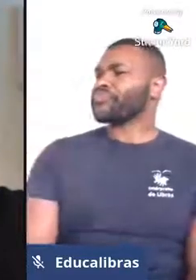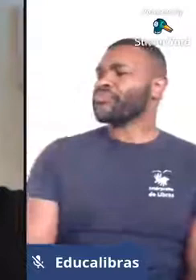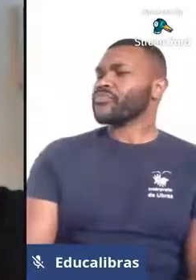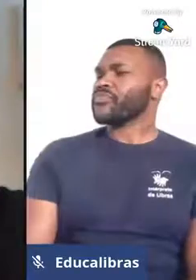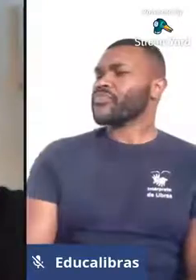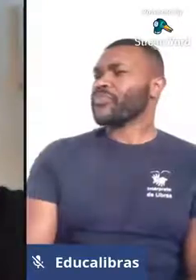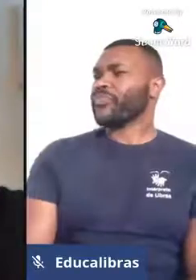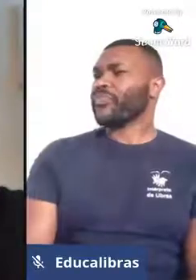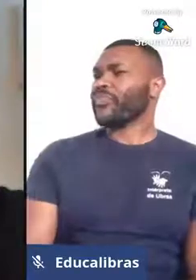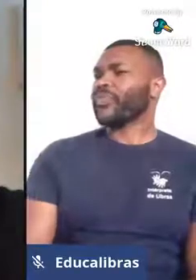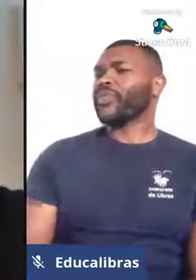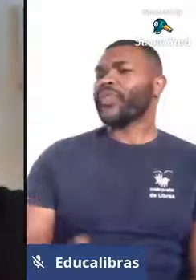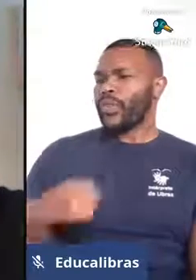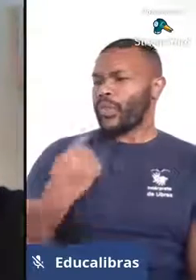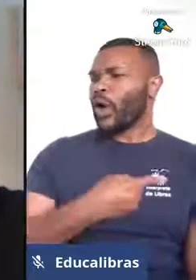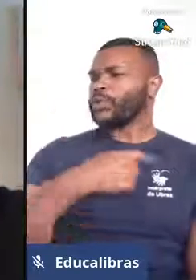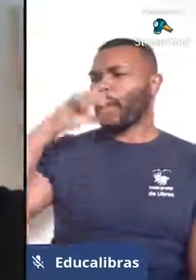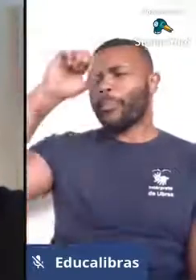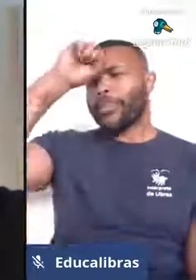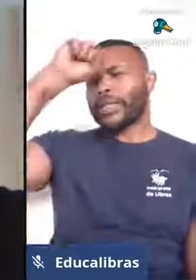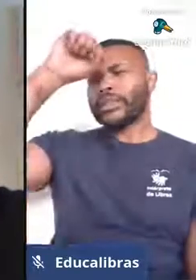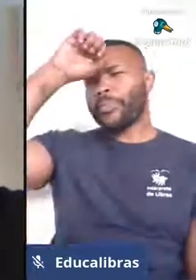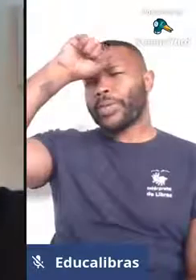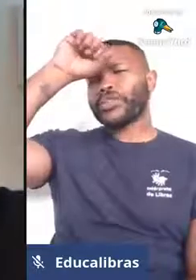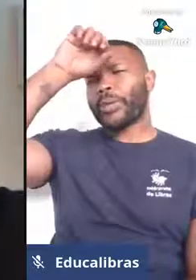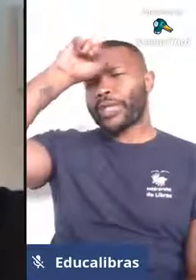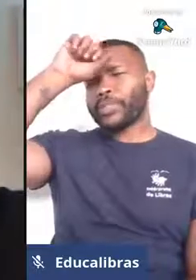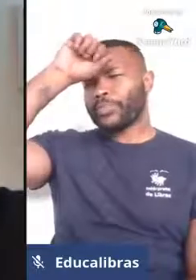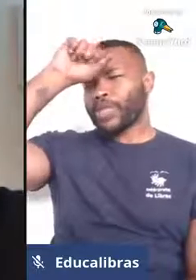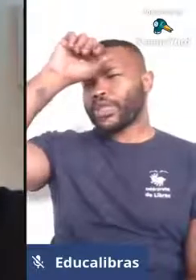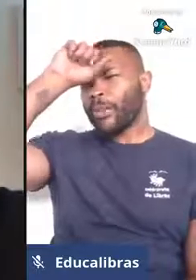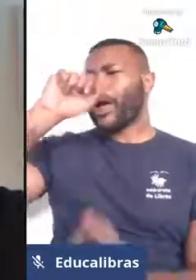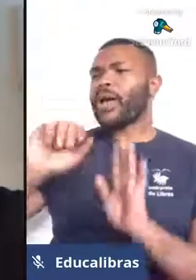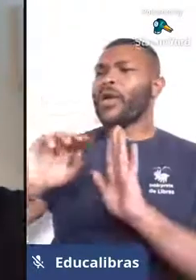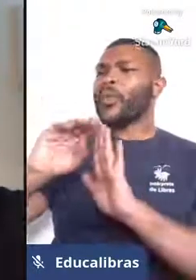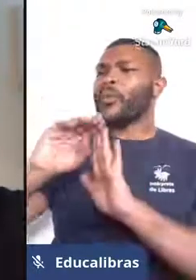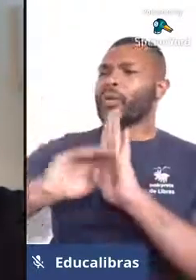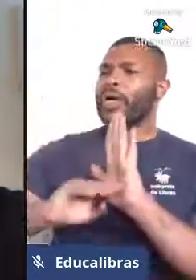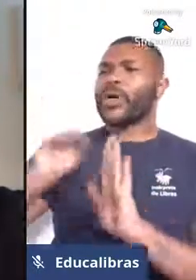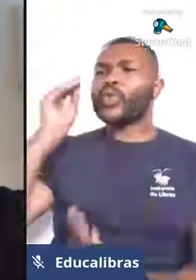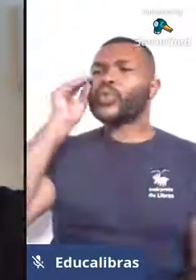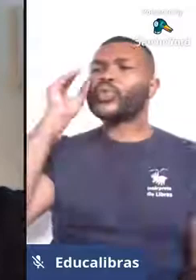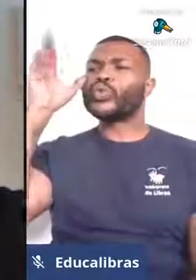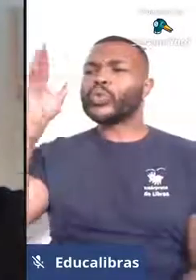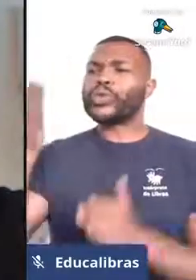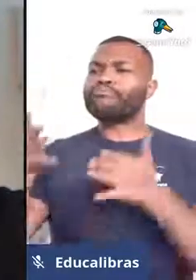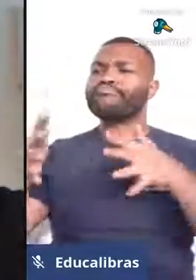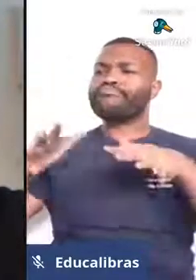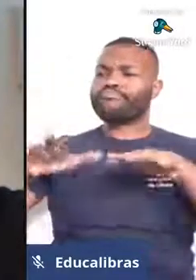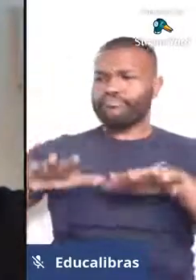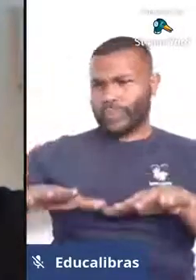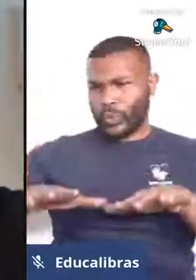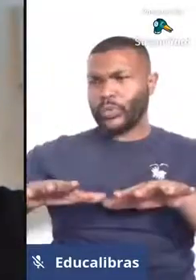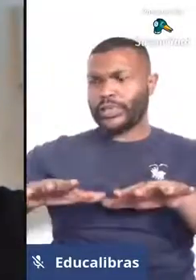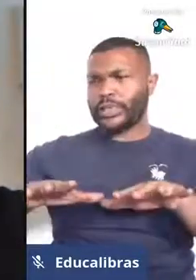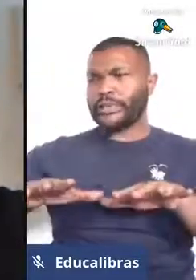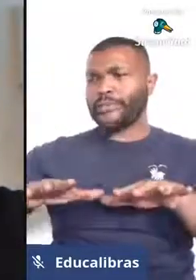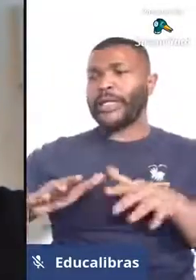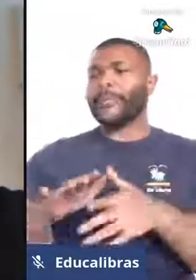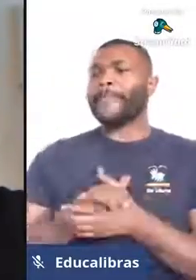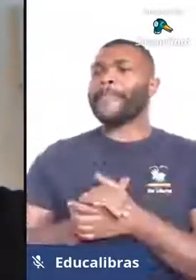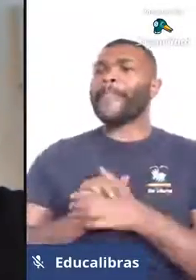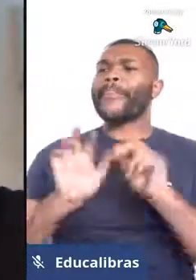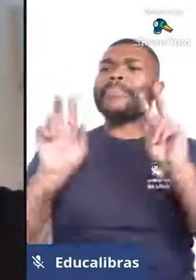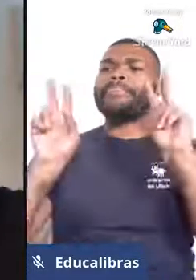Bom, a gente aprendeu tanto com esse programa Cultura Inclusiva, né, no sentido de um dos grandes temas, né, que